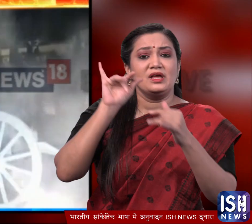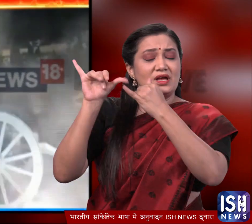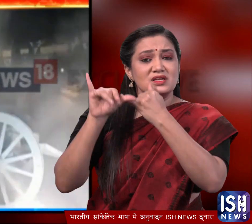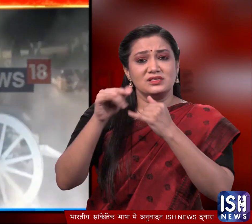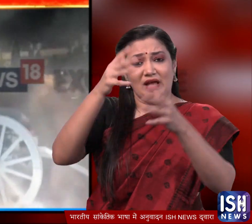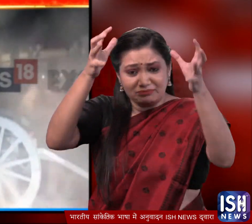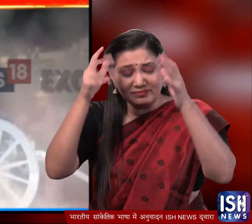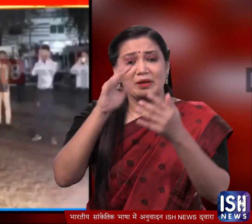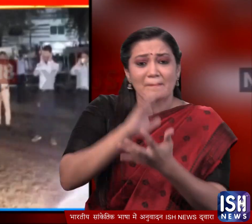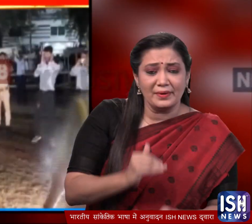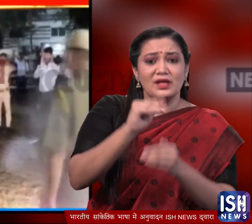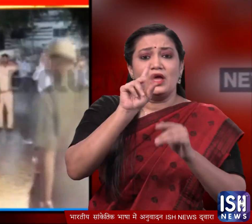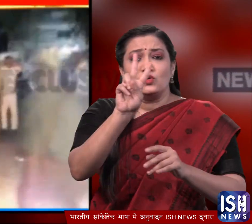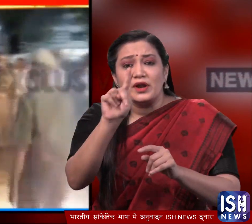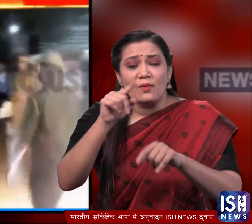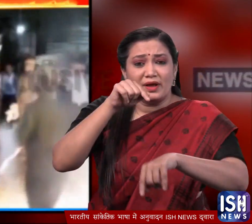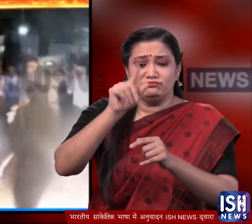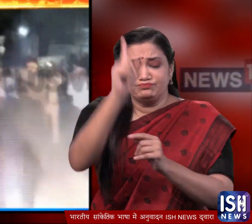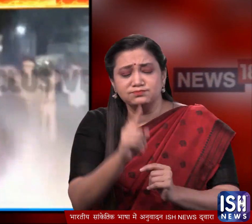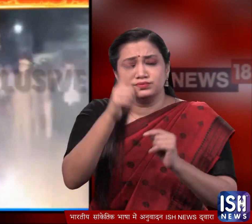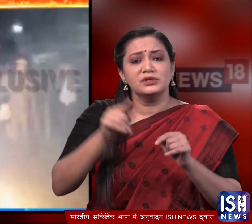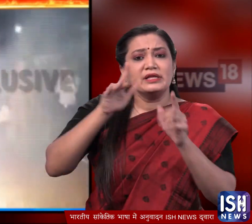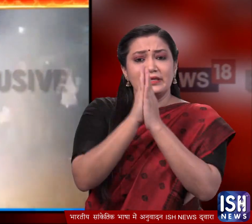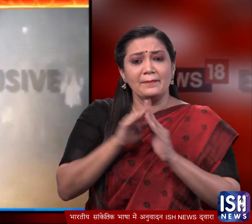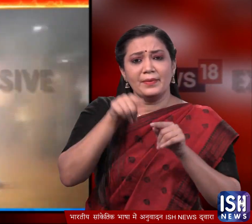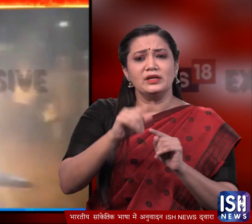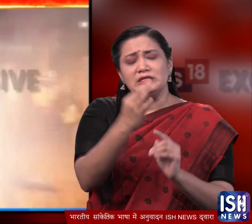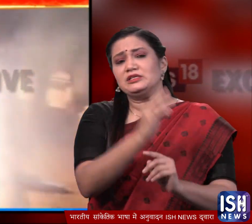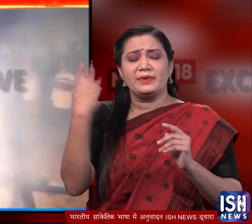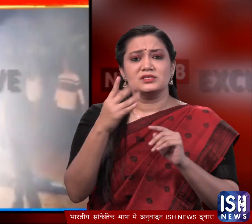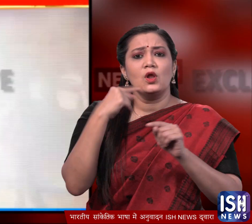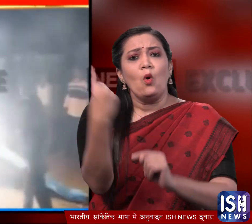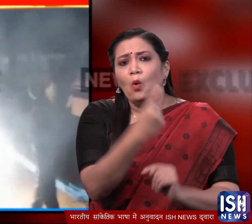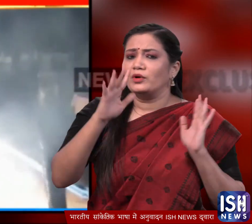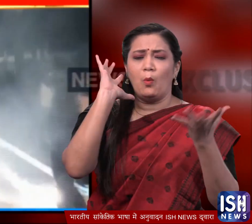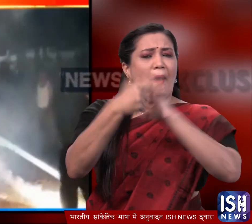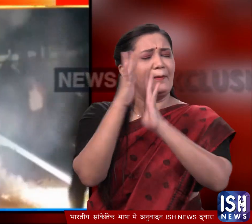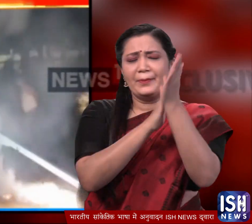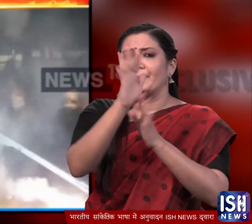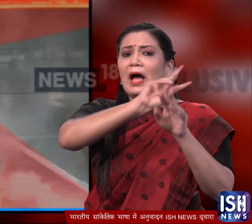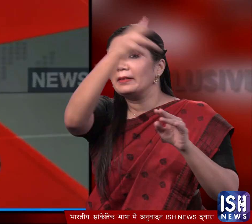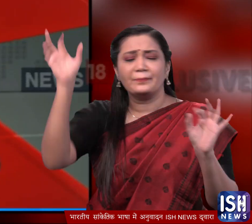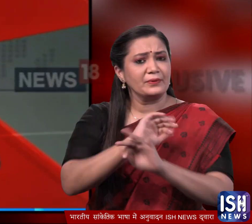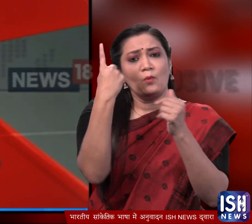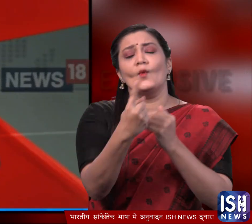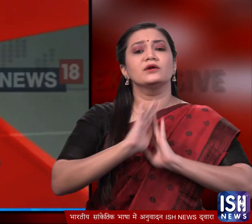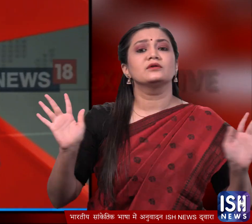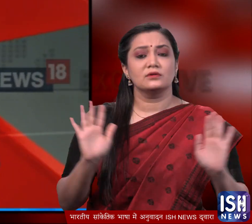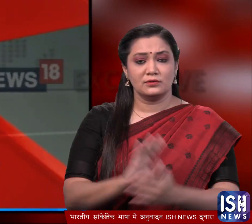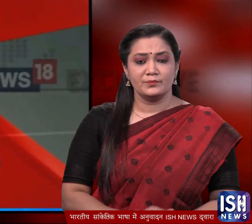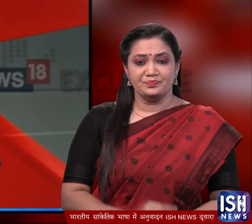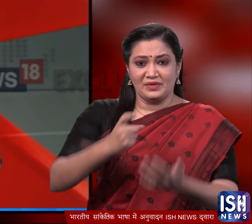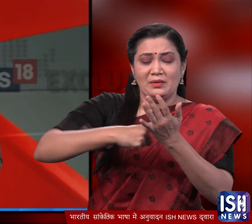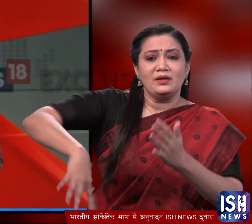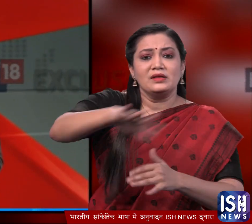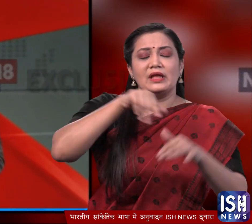कृष्ण जन्माष्टमी के मौके पर 21 तोपों की सलामी देने वाले इस मंदिर के अनोखे और इकलौते होने का भी दावा किया। सौभाग्य की एक बात है कि